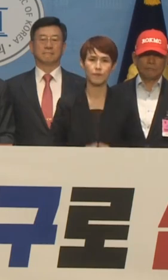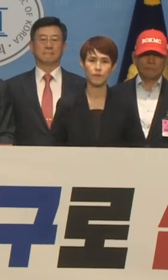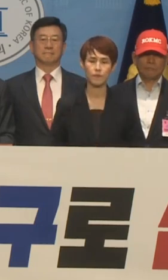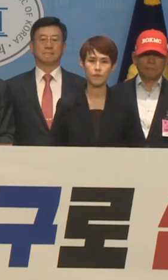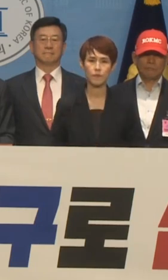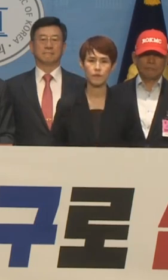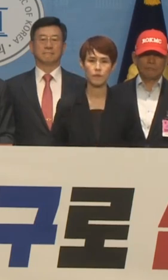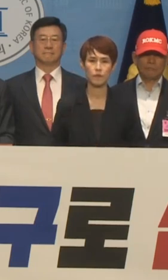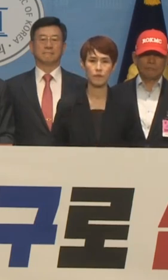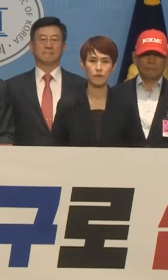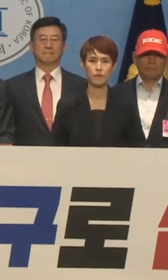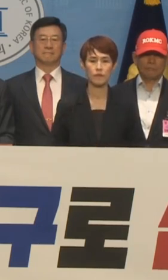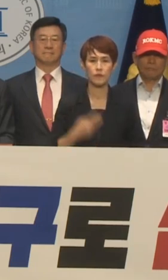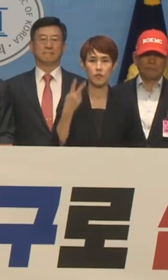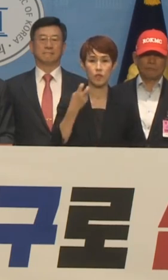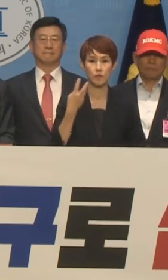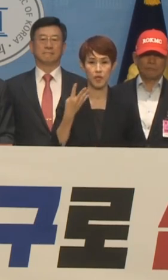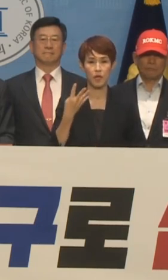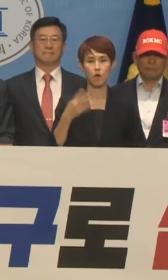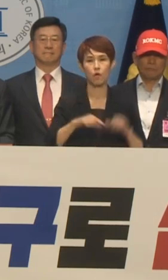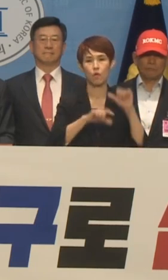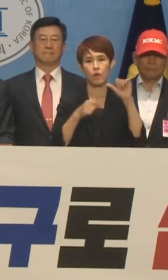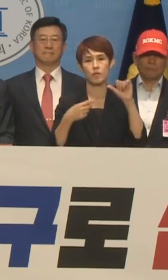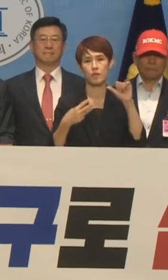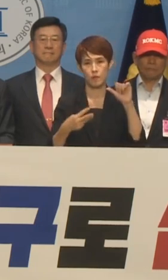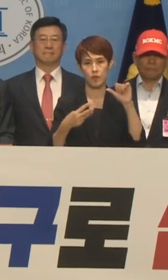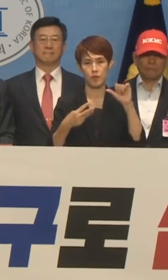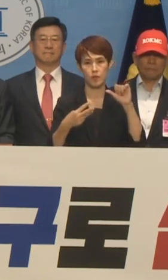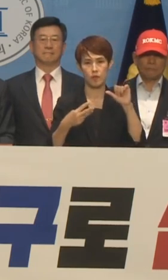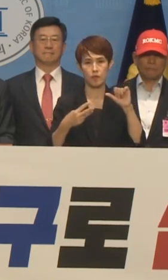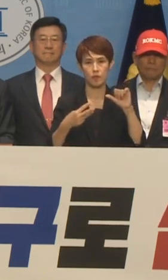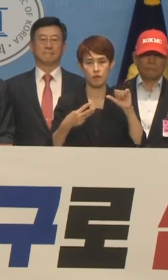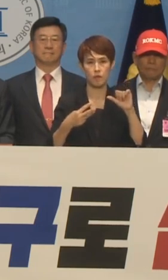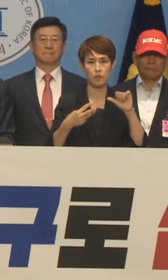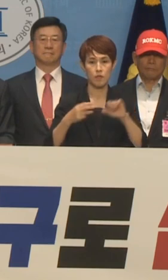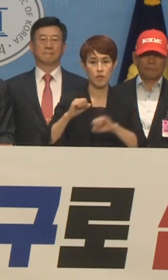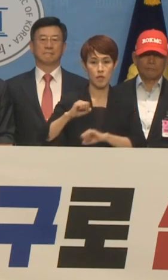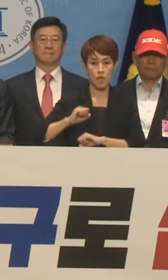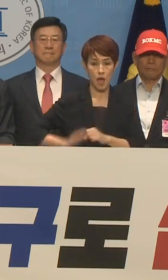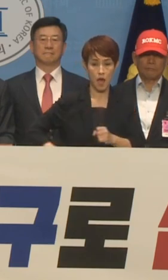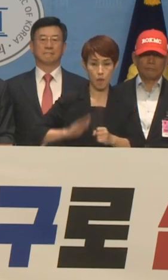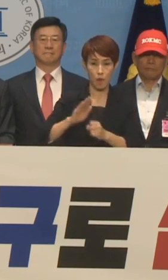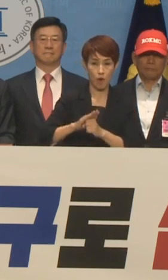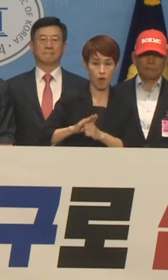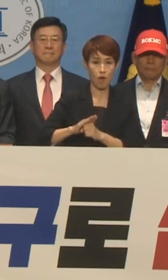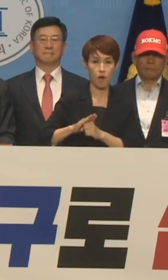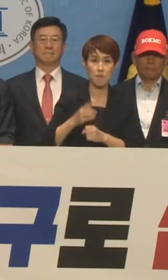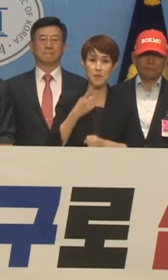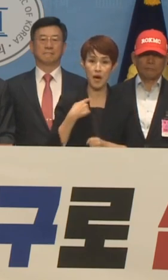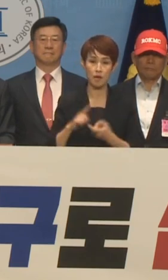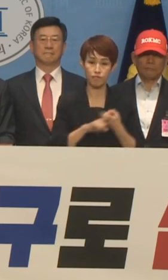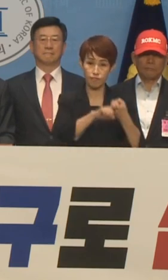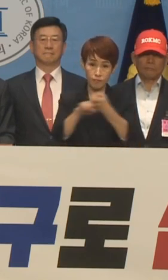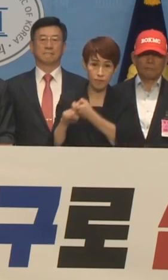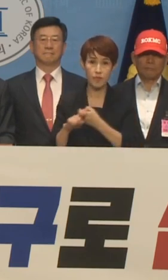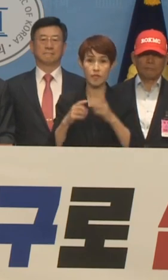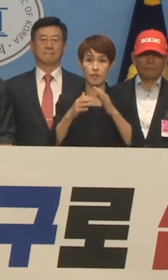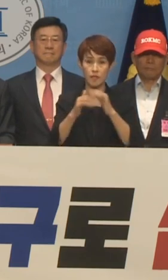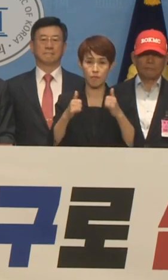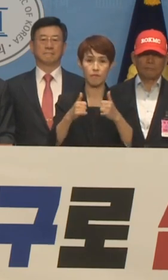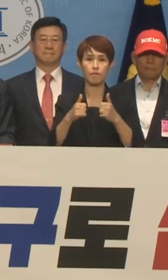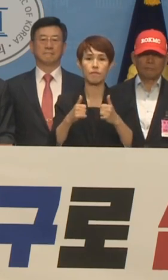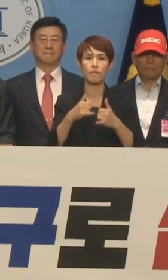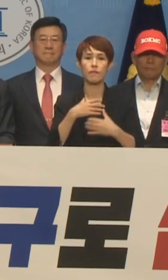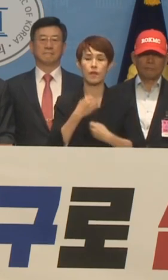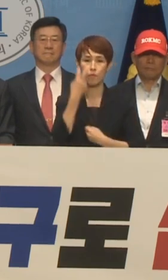호소한다. 2024년 5월 3일 육해공군 해병대 예비역 및 민간